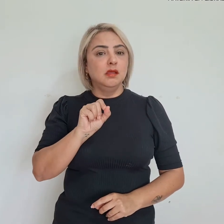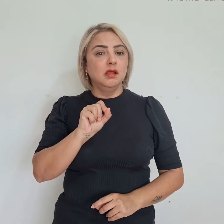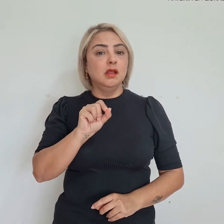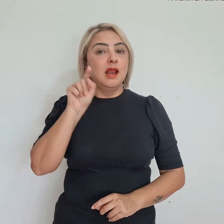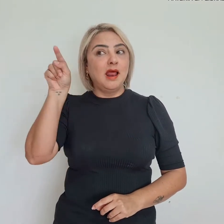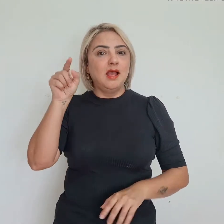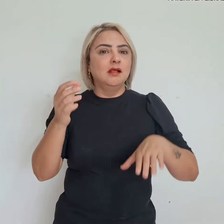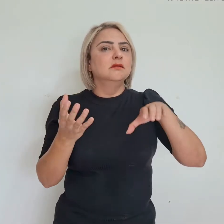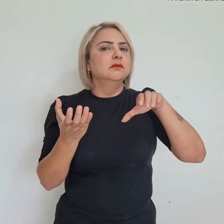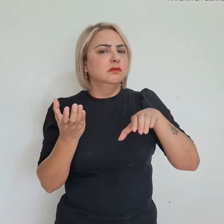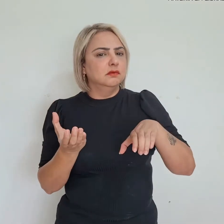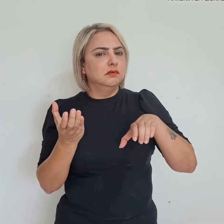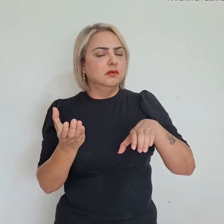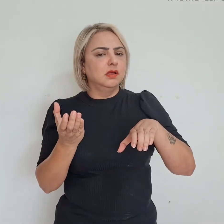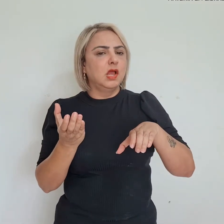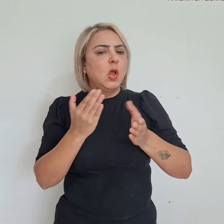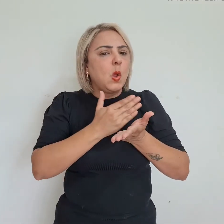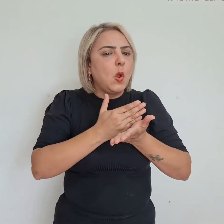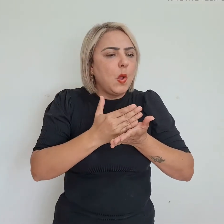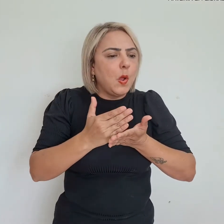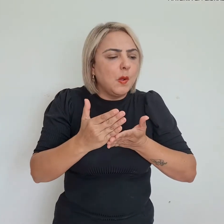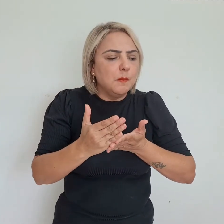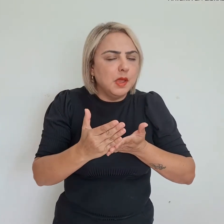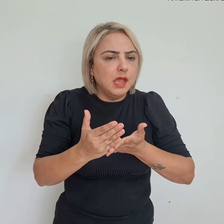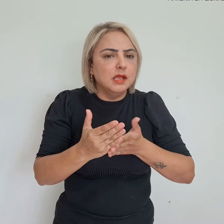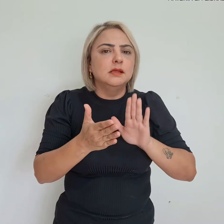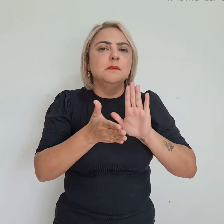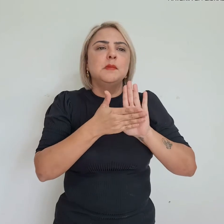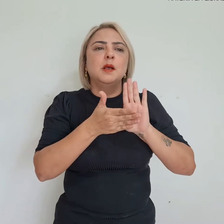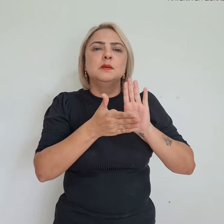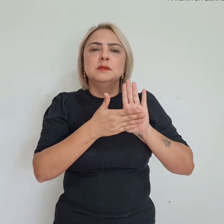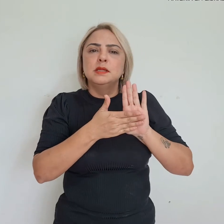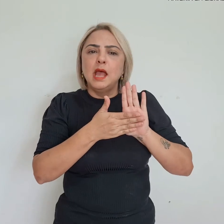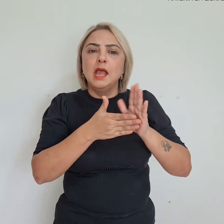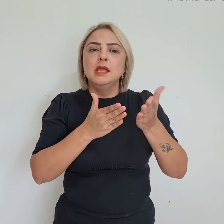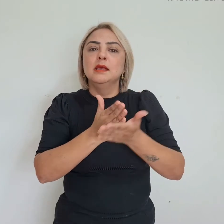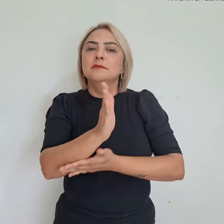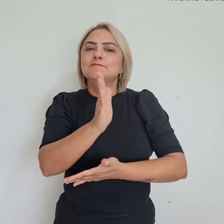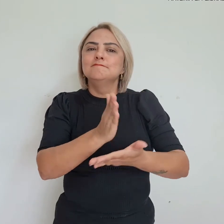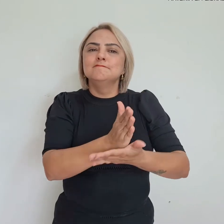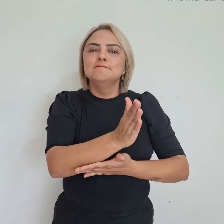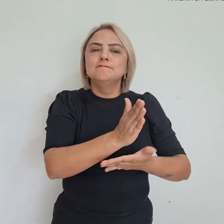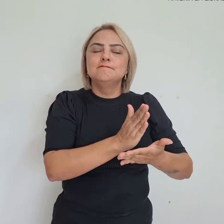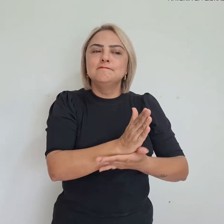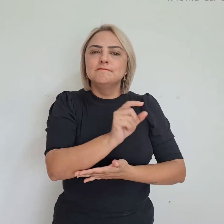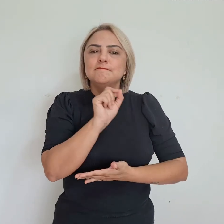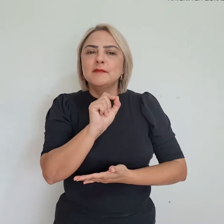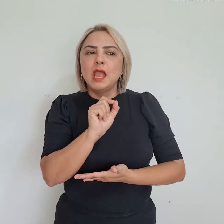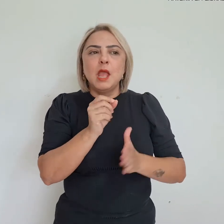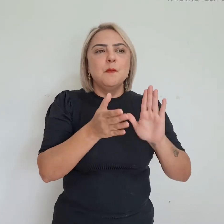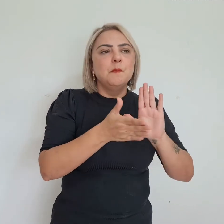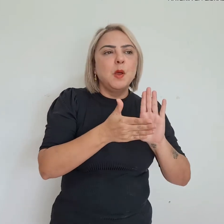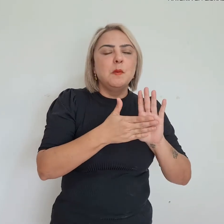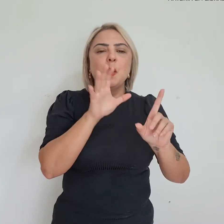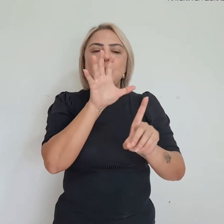no Congresso Nacional, comecem a ser pautados e aprovadas medidas que